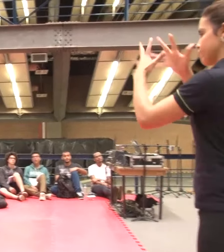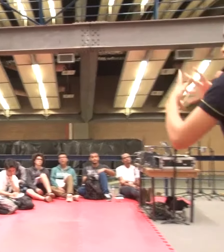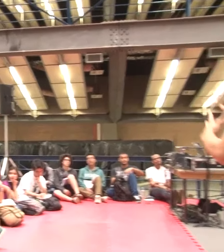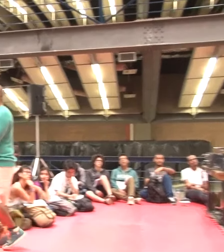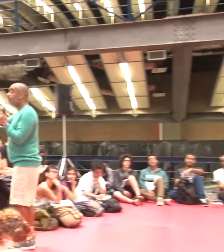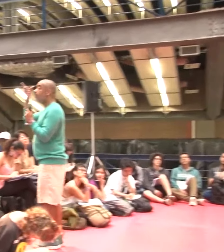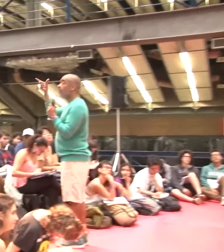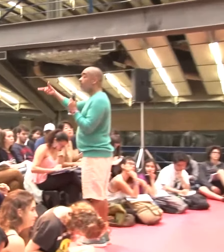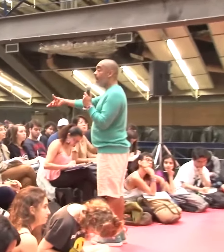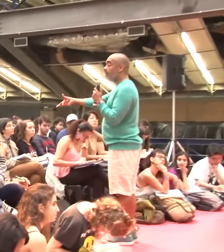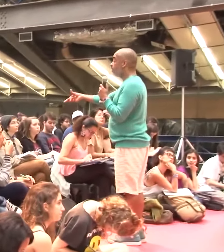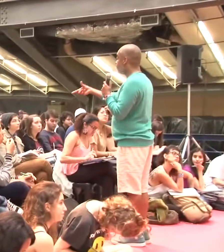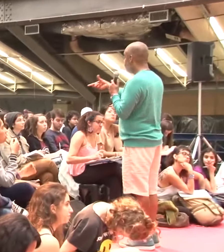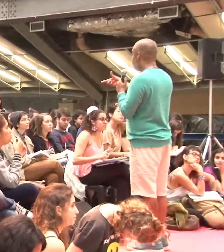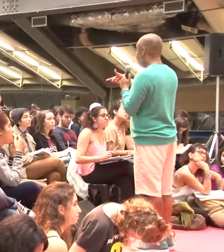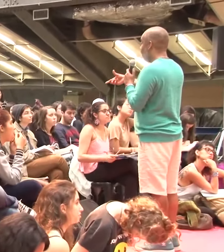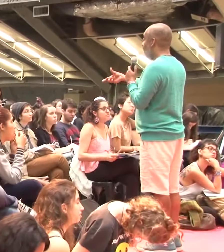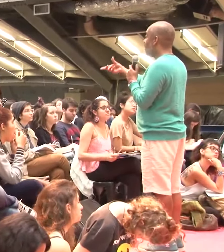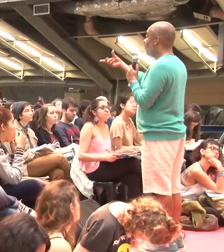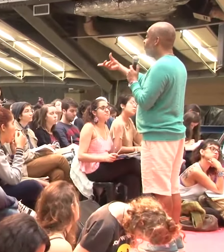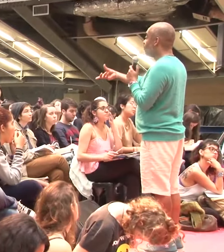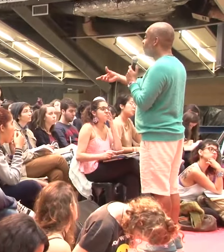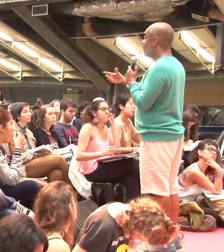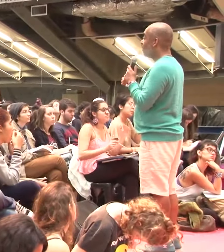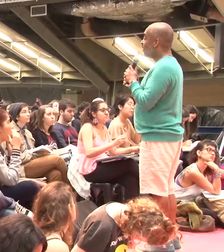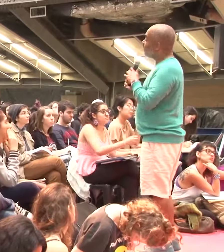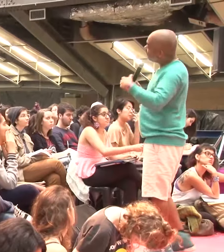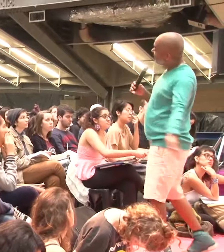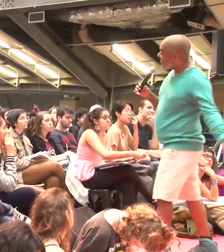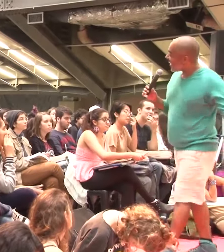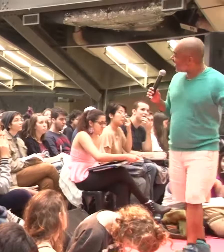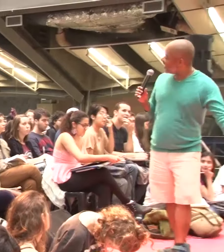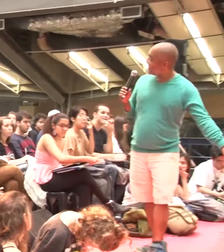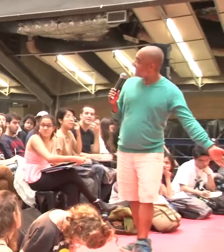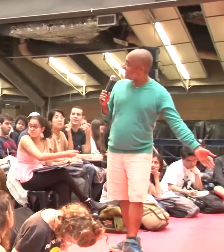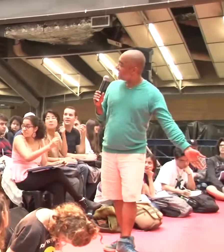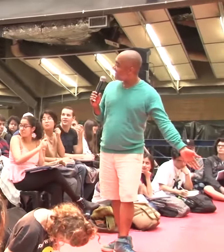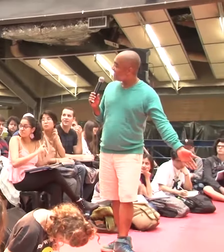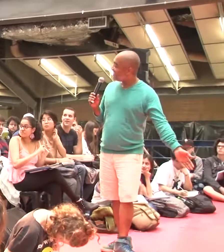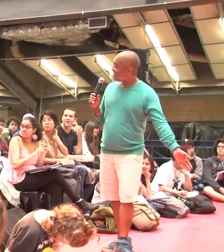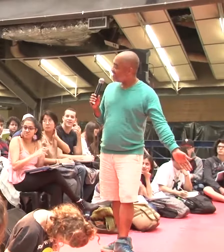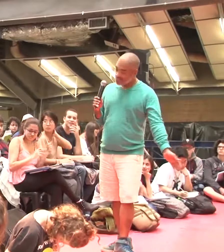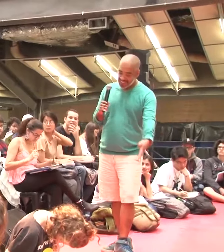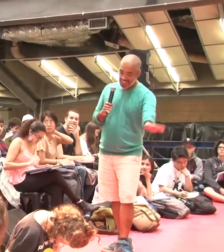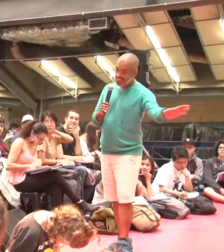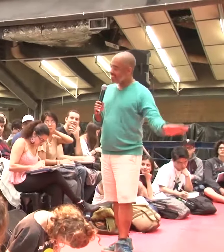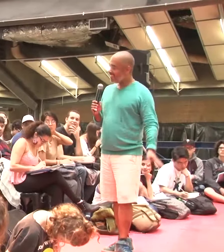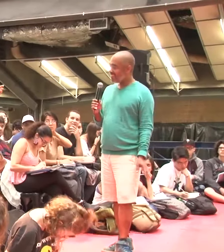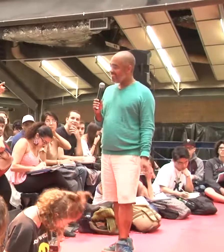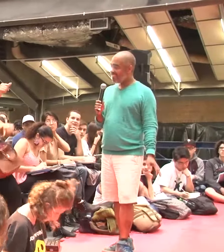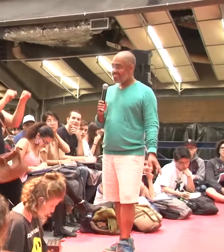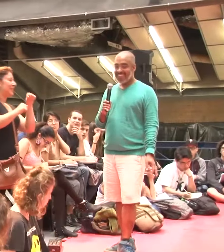figura de linguagem? Né, em que eu uso baixo gasto. Isso aqui.